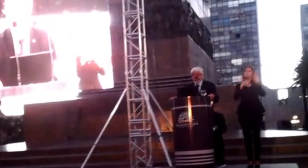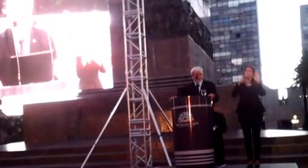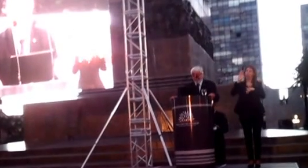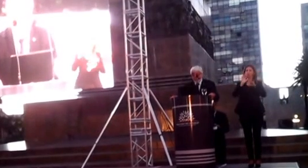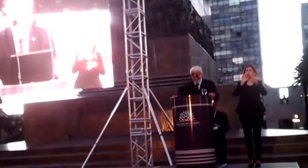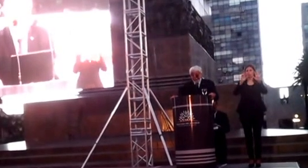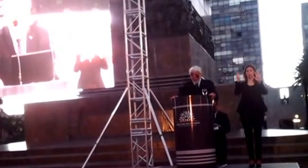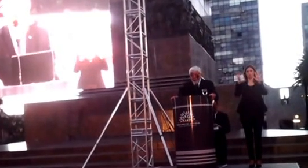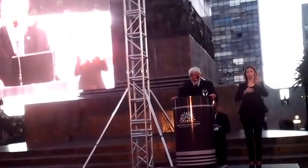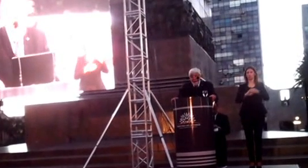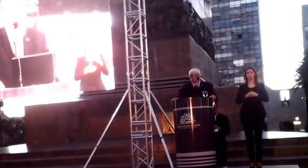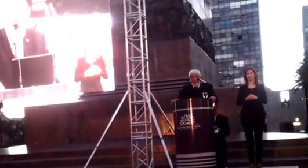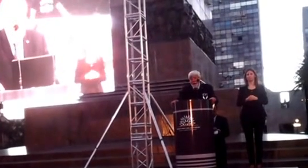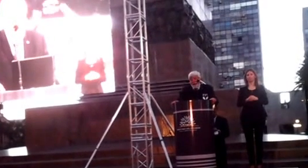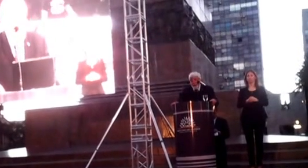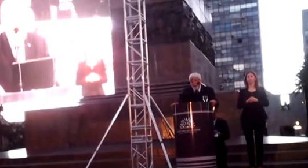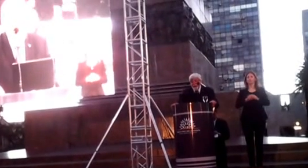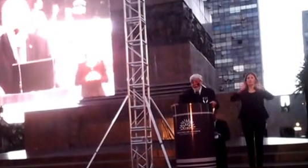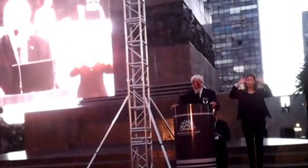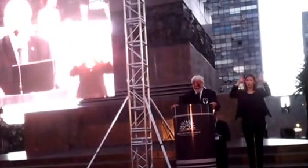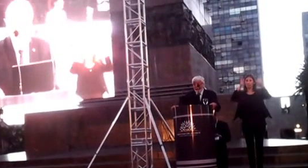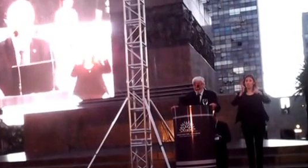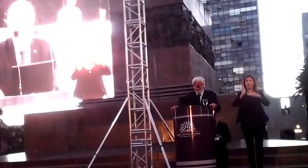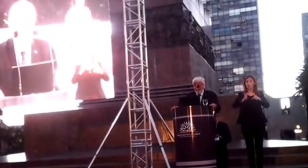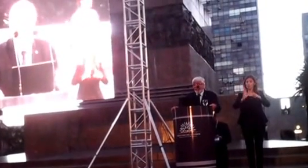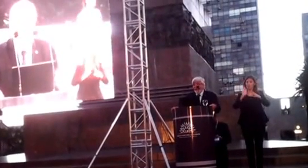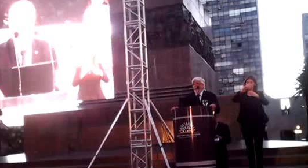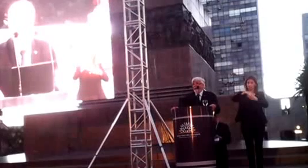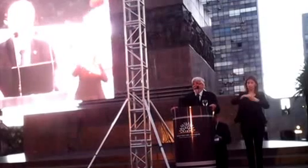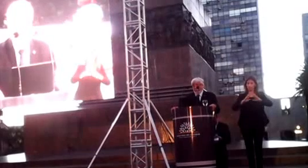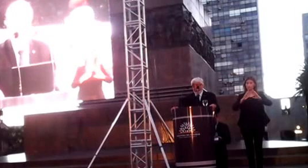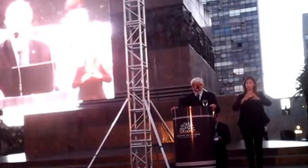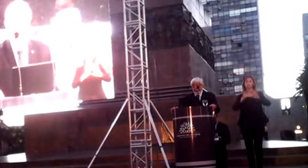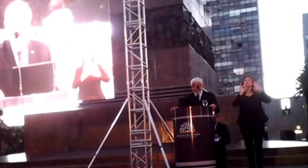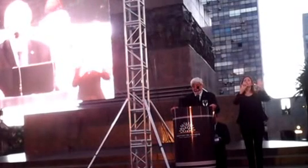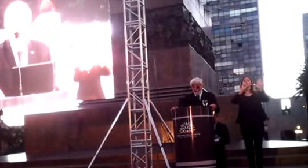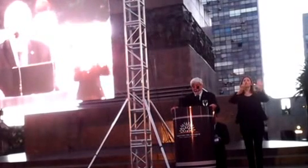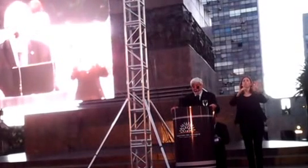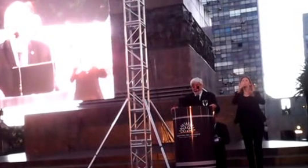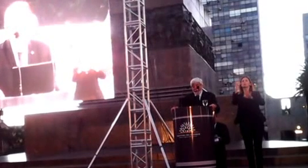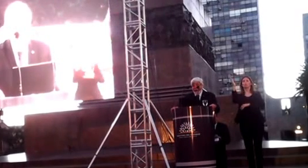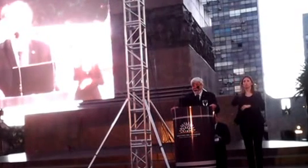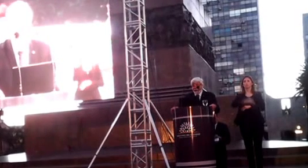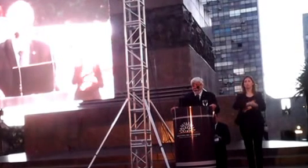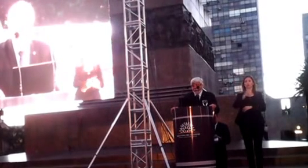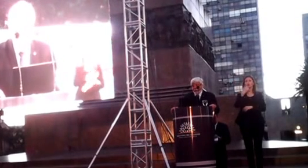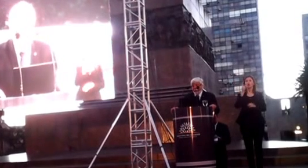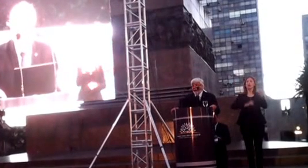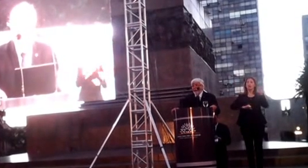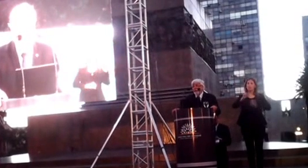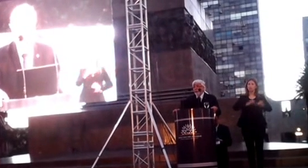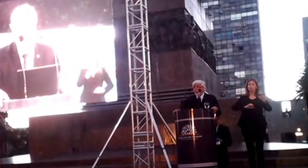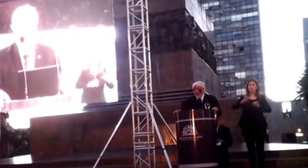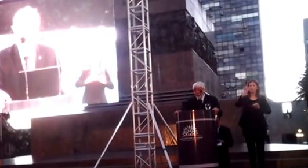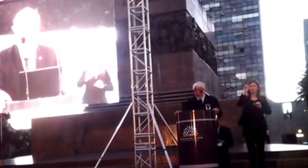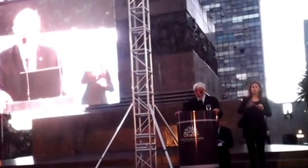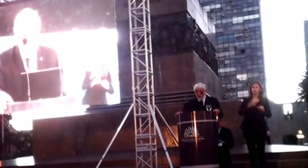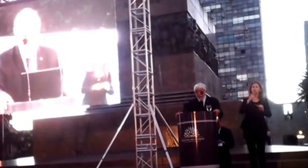8%. La violencia doméstica en un 6,5%. Las lesiones personales,